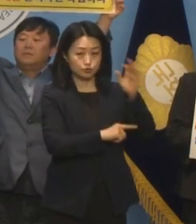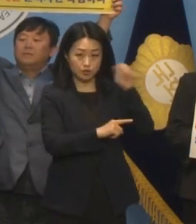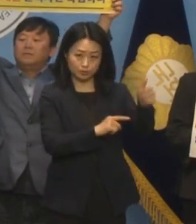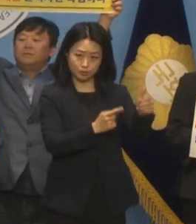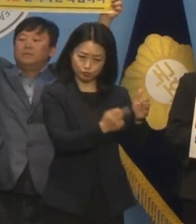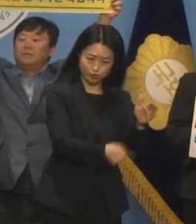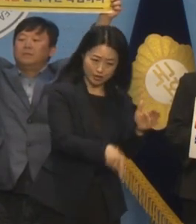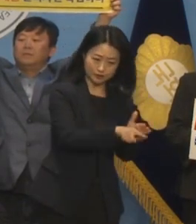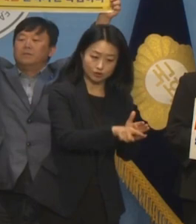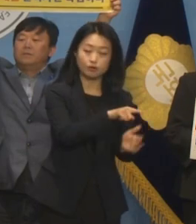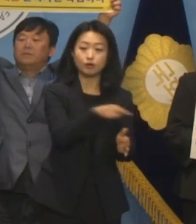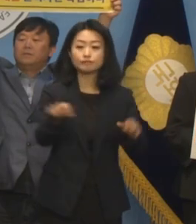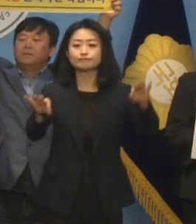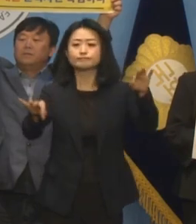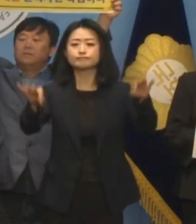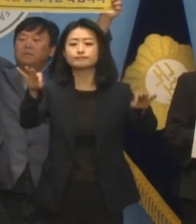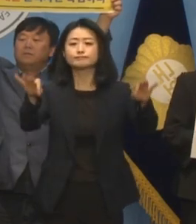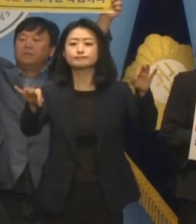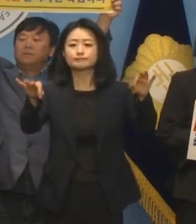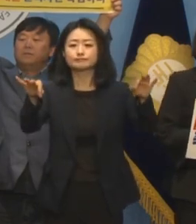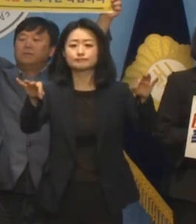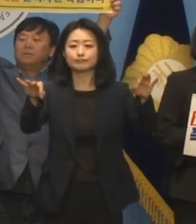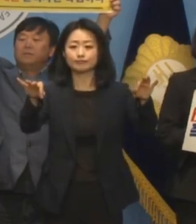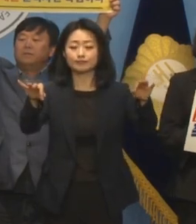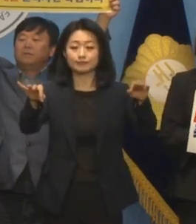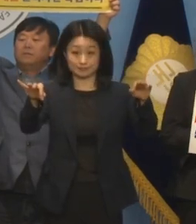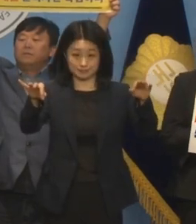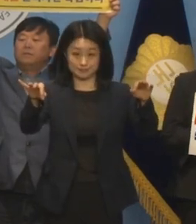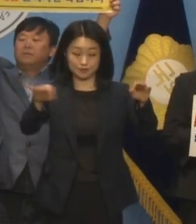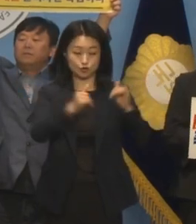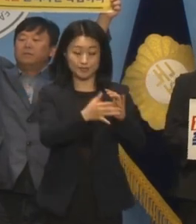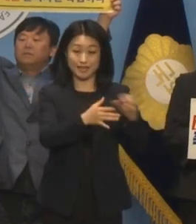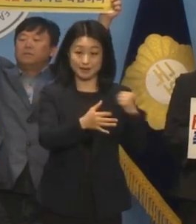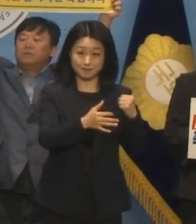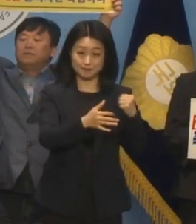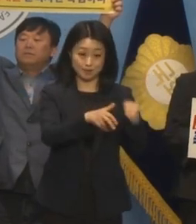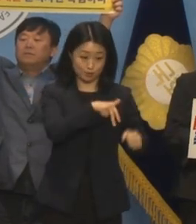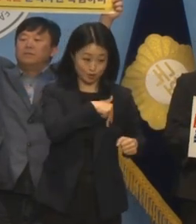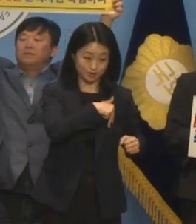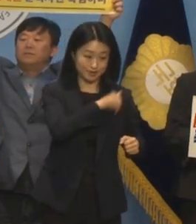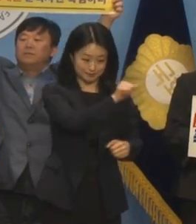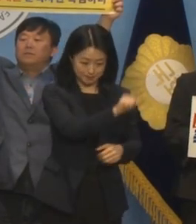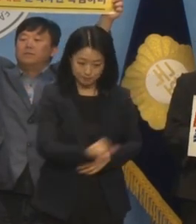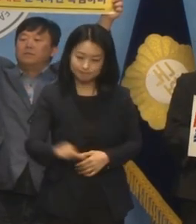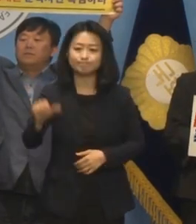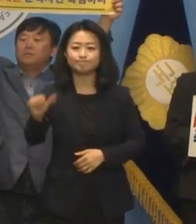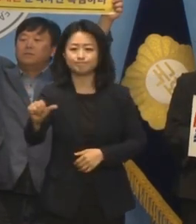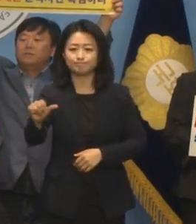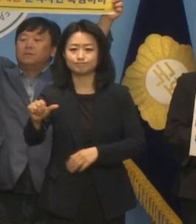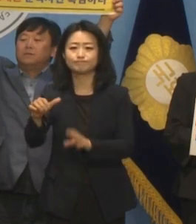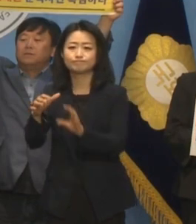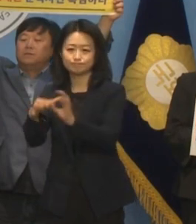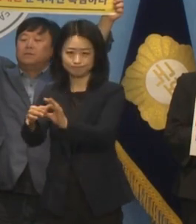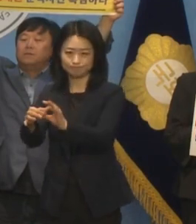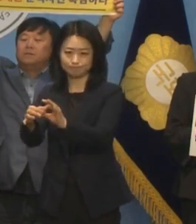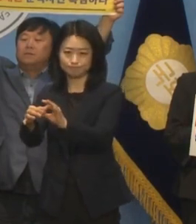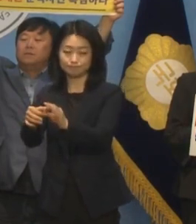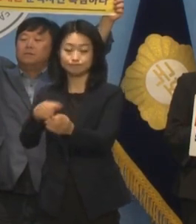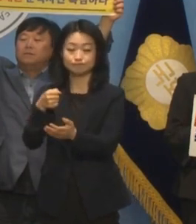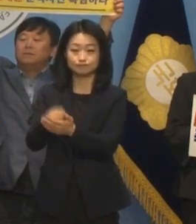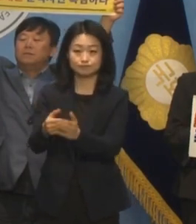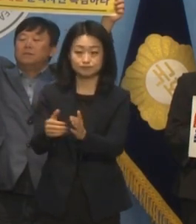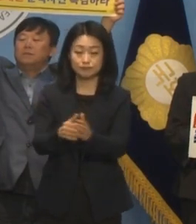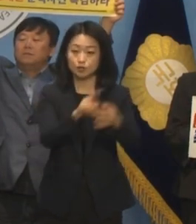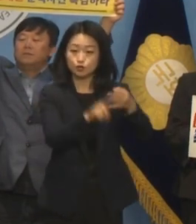대통령 앞에 설 것이냐 하는 갈림길에서 역사와 국민을 선택했다는 것입니다. 윤석열 대통령과